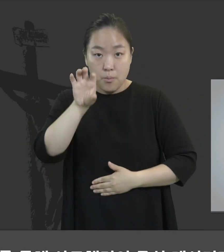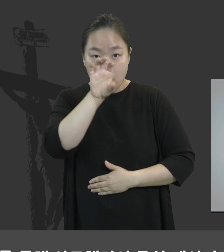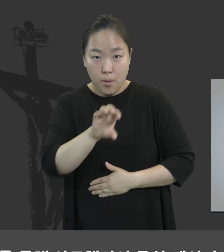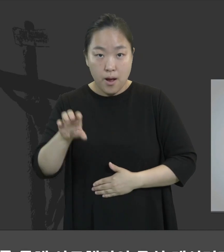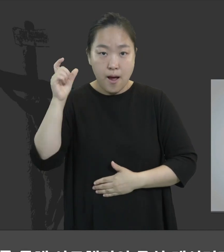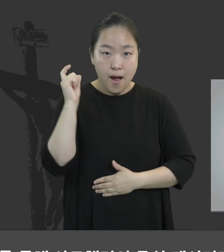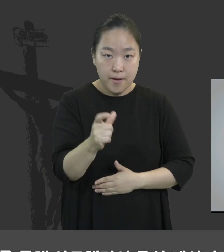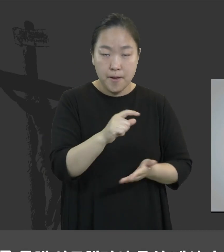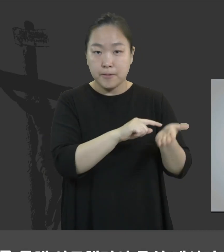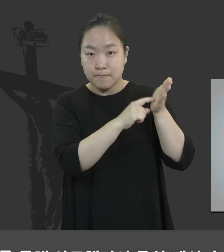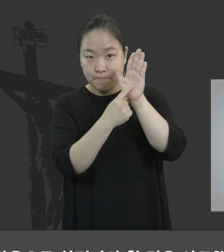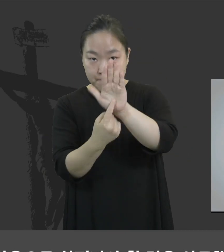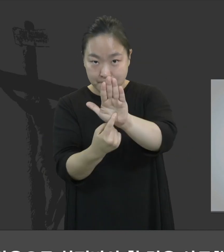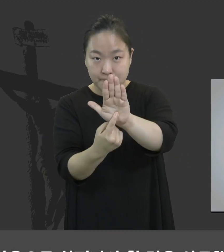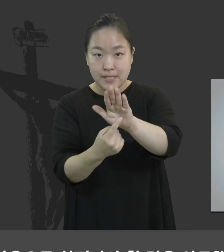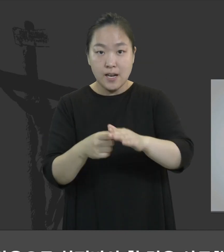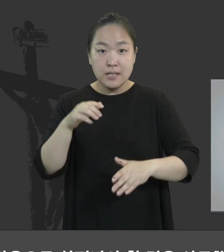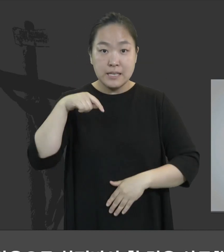강조되는 것이죠.